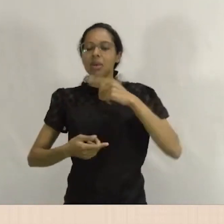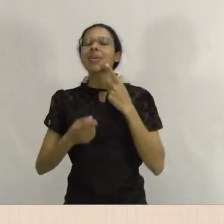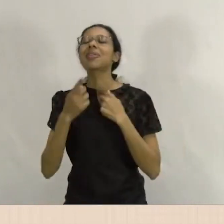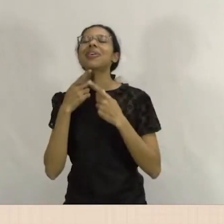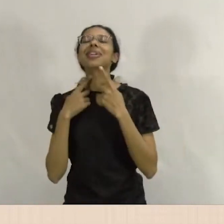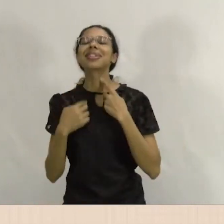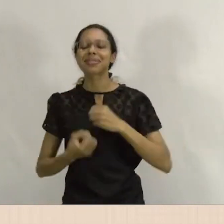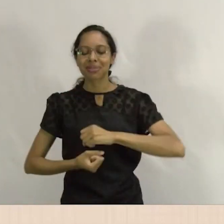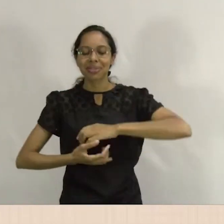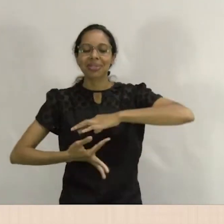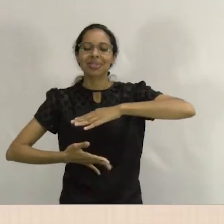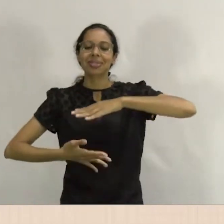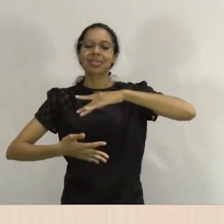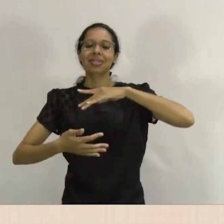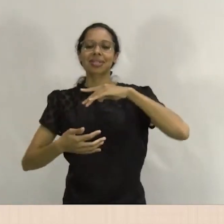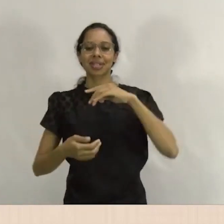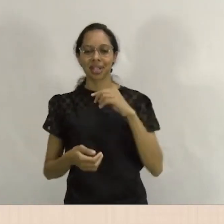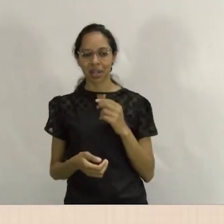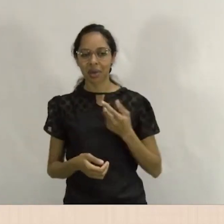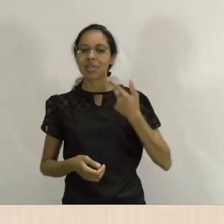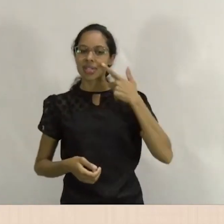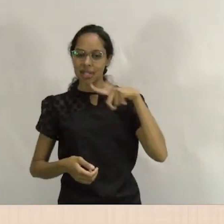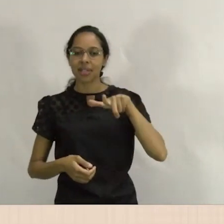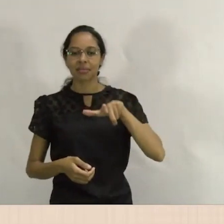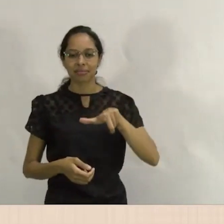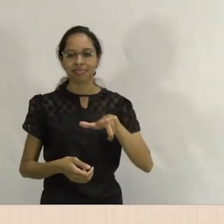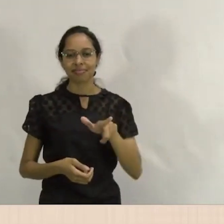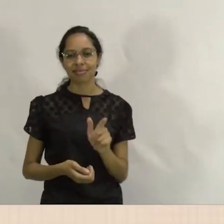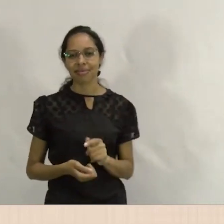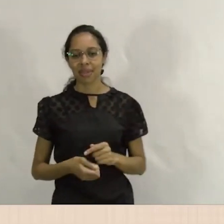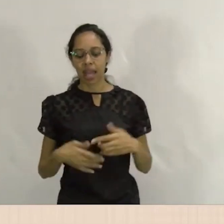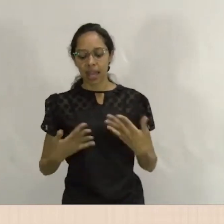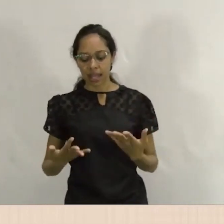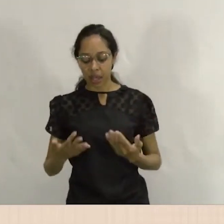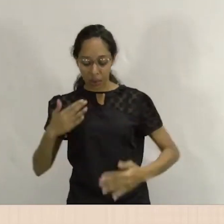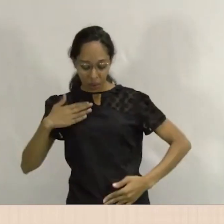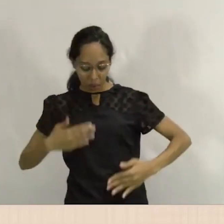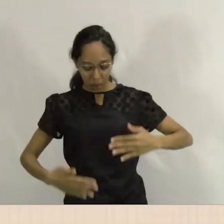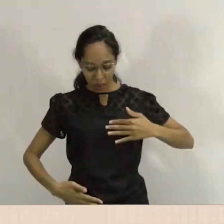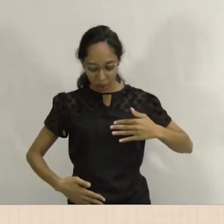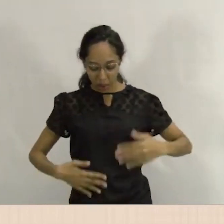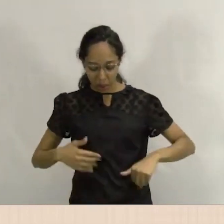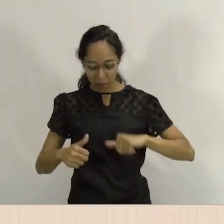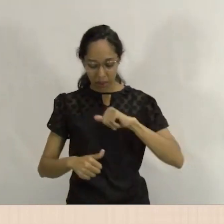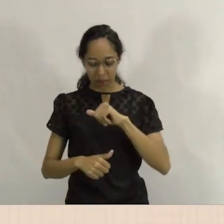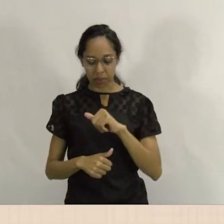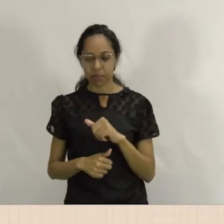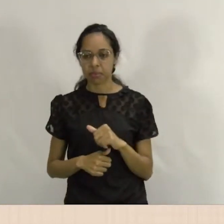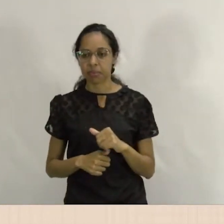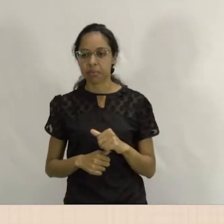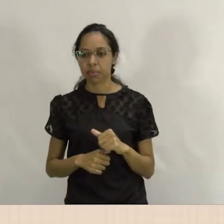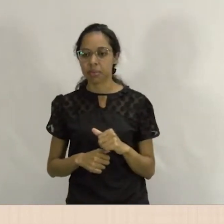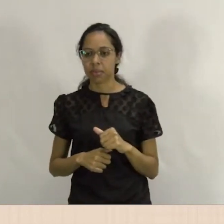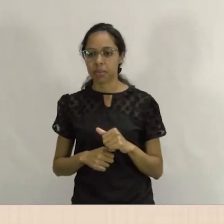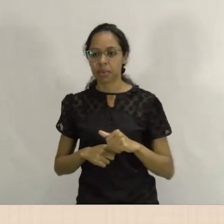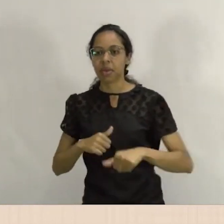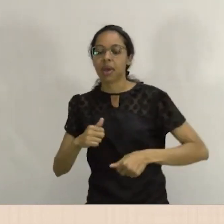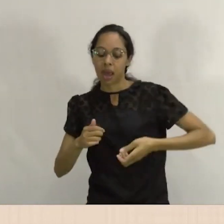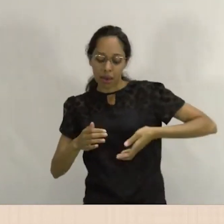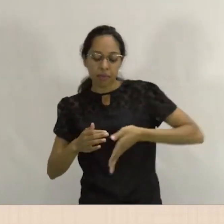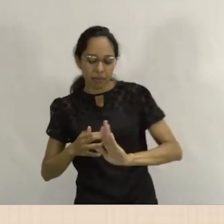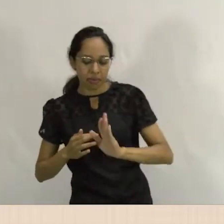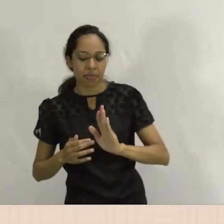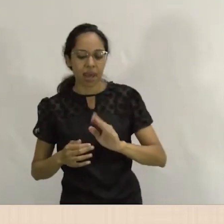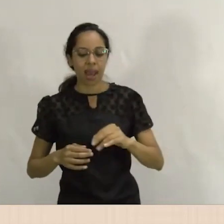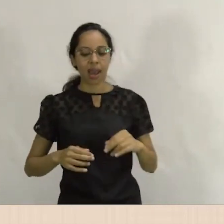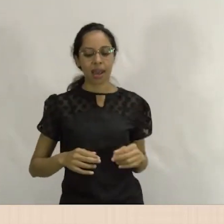também. E o nosso corpo recebe a ordem de praticar a palavra, ir para a rua, pregar o